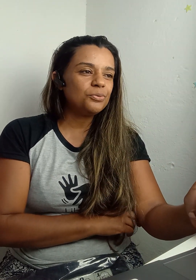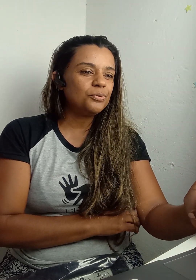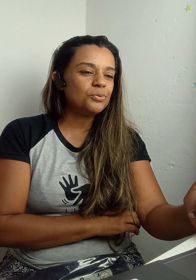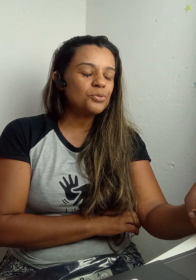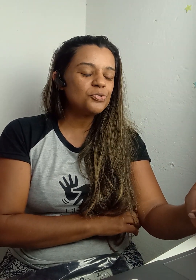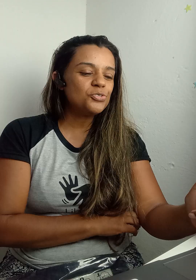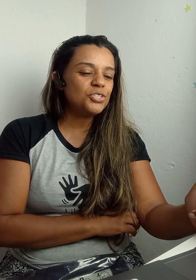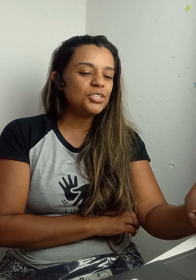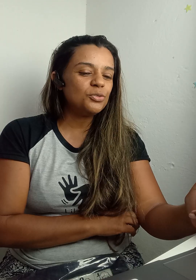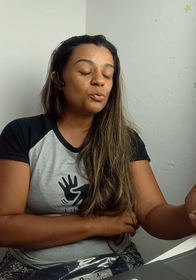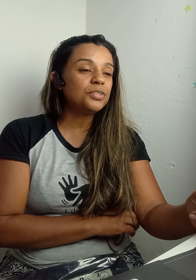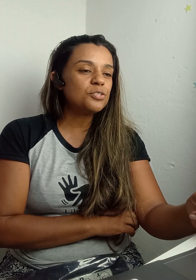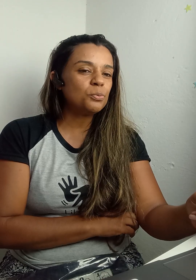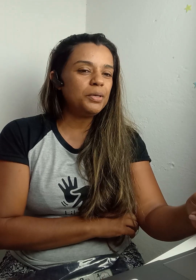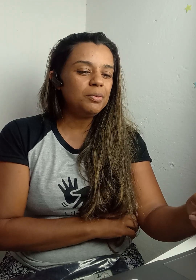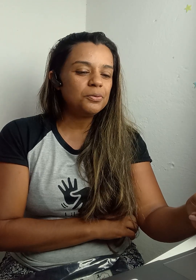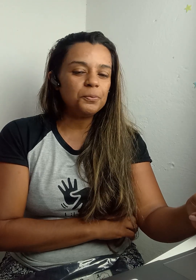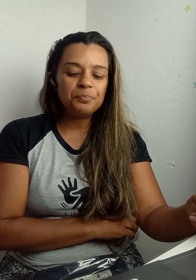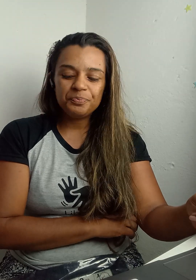do curso do contexto bíblico